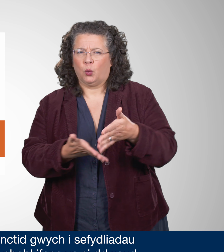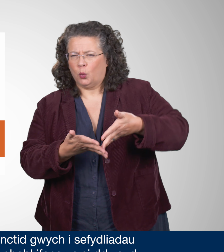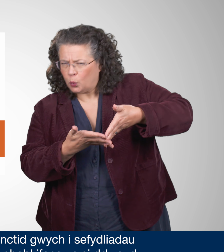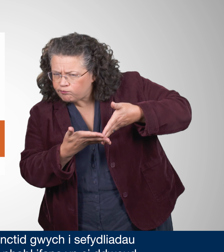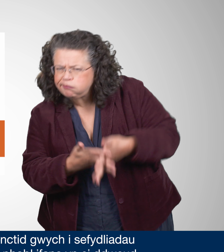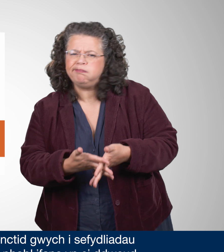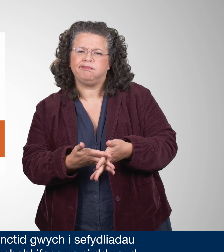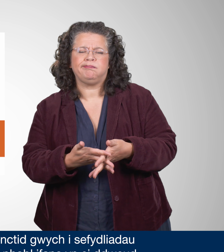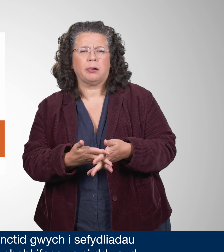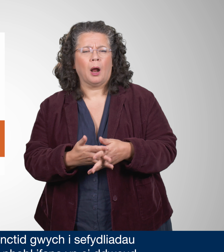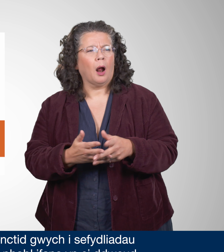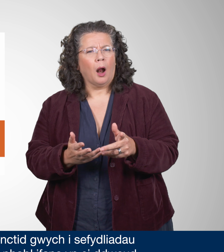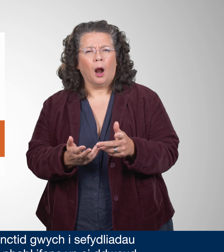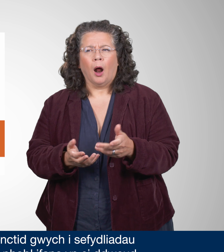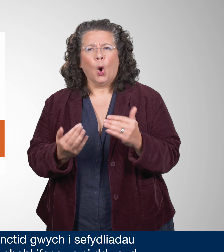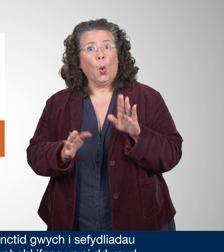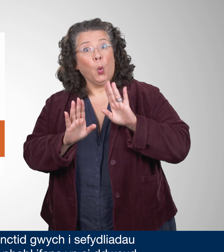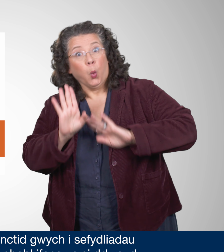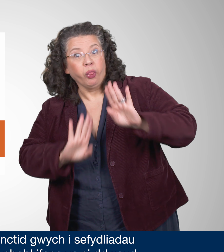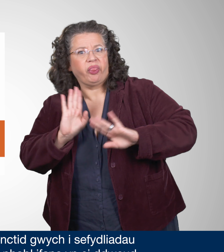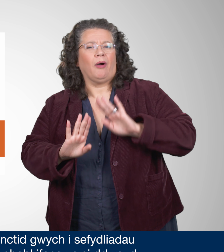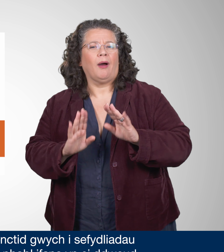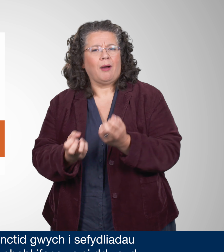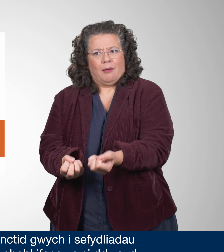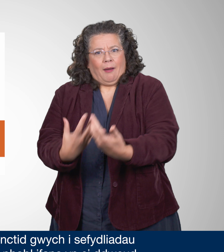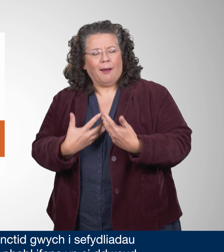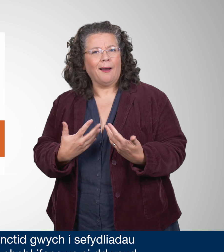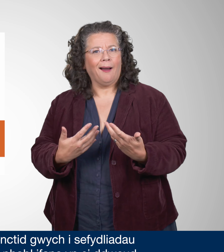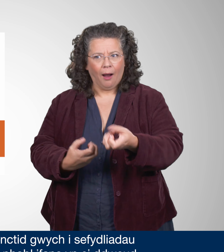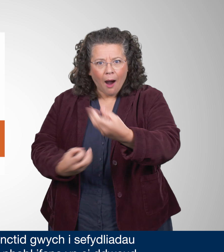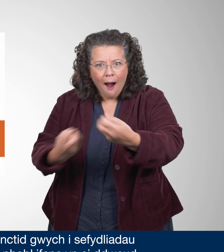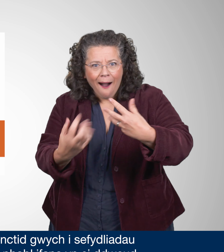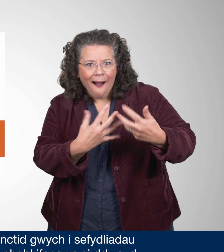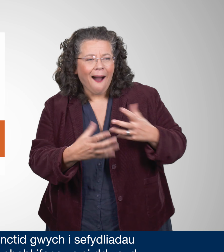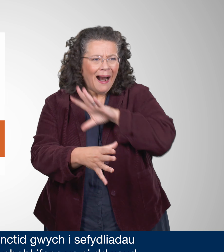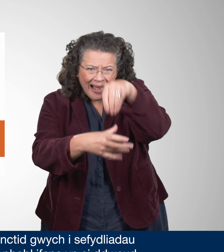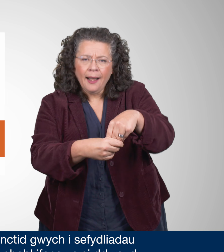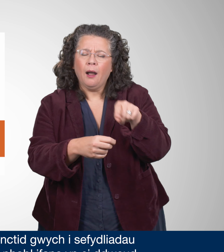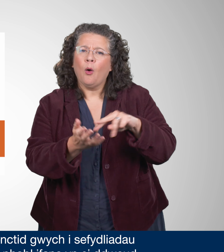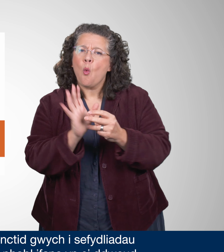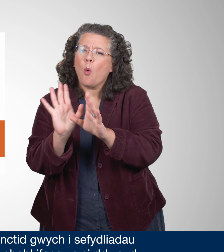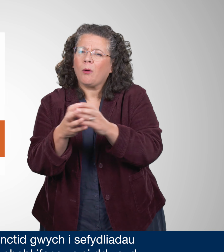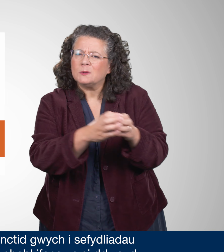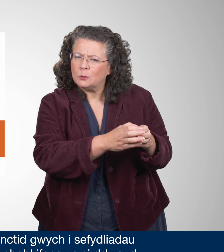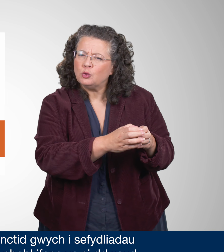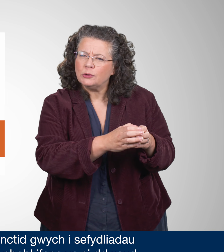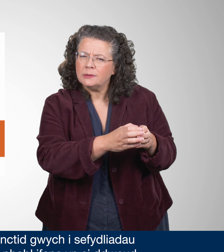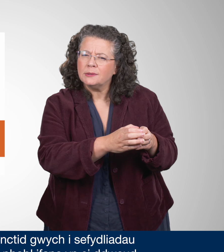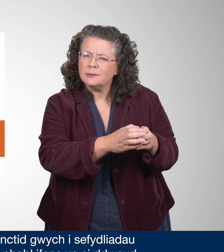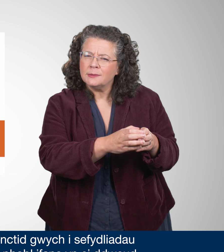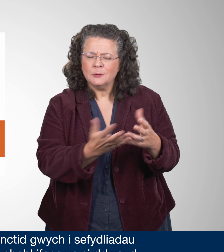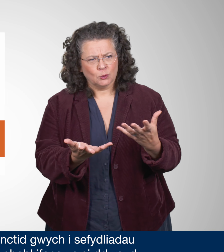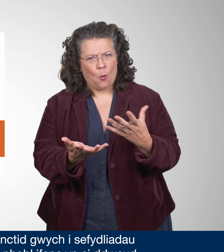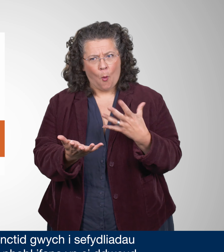gwych i sefydliadau ddefnyddio'r hyn y mae plant a